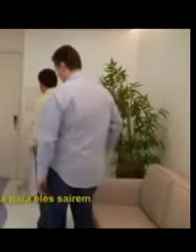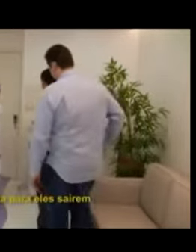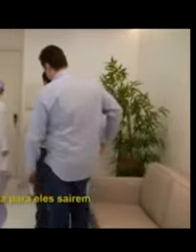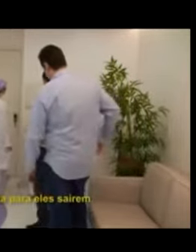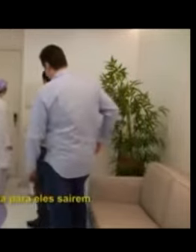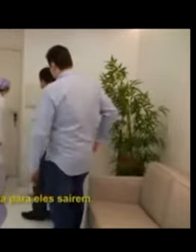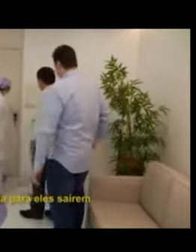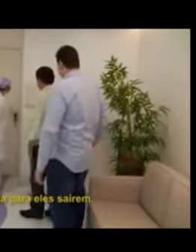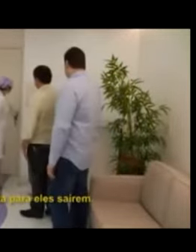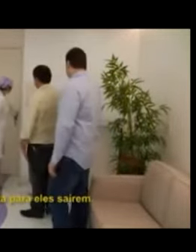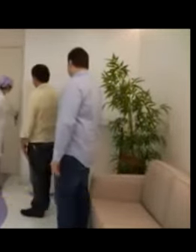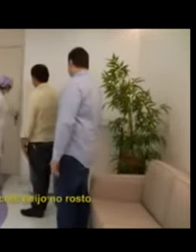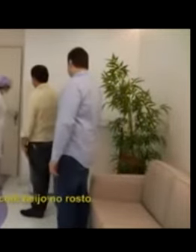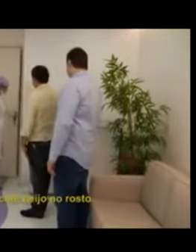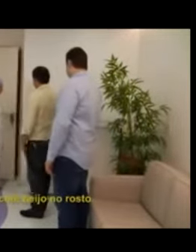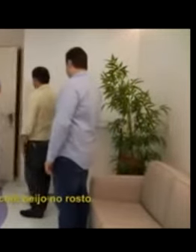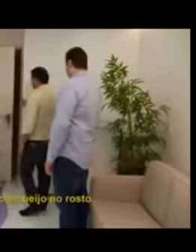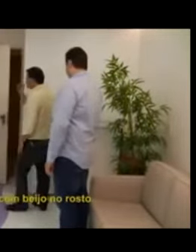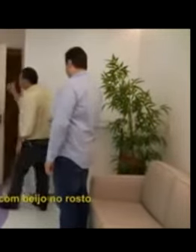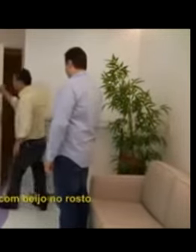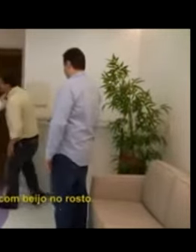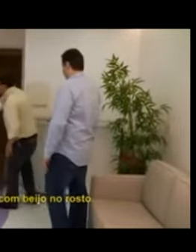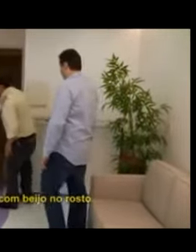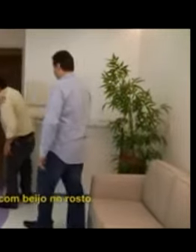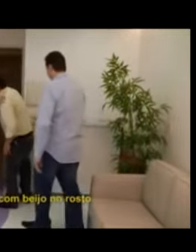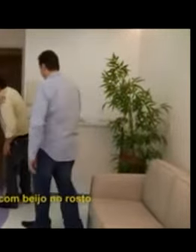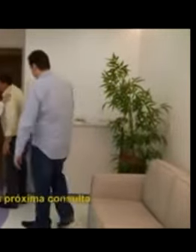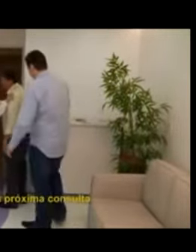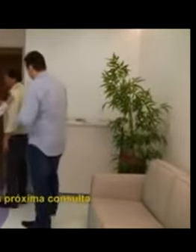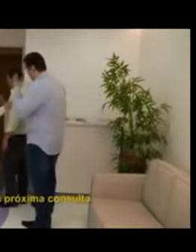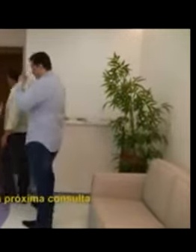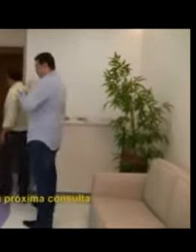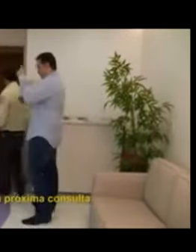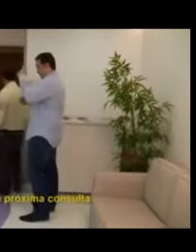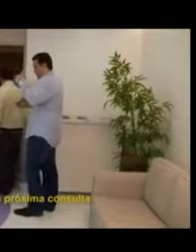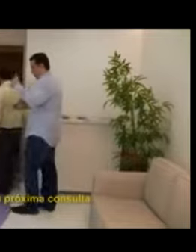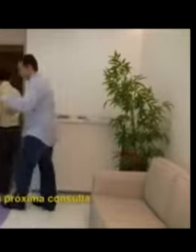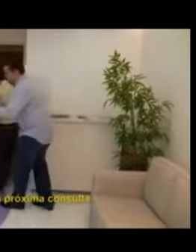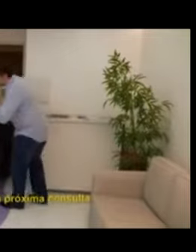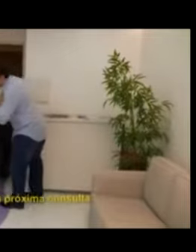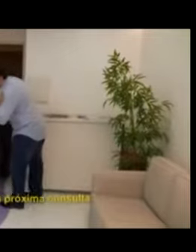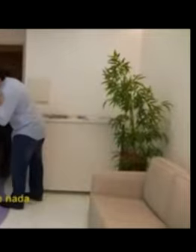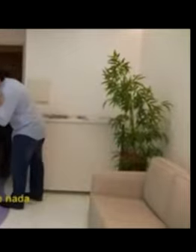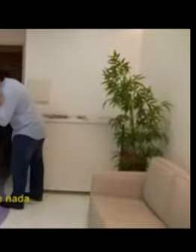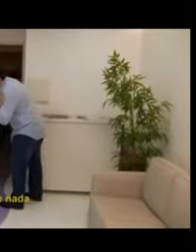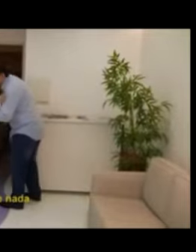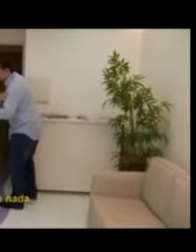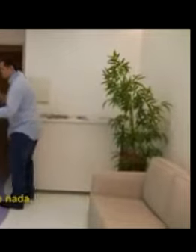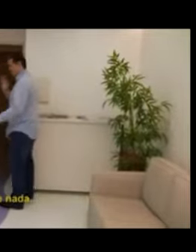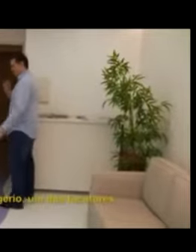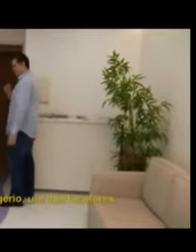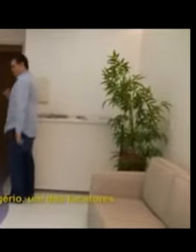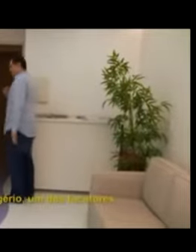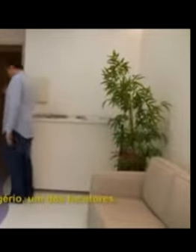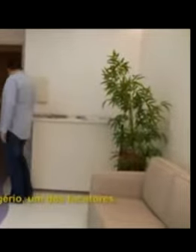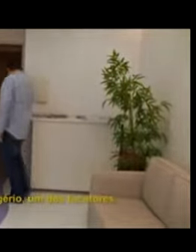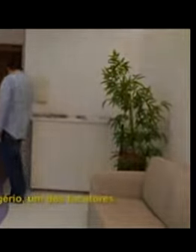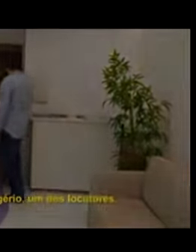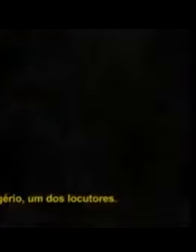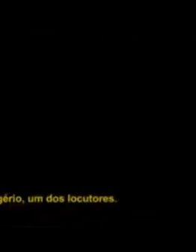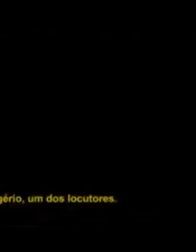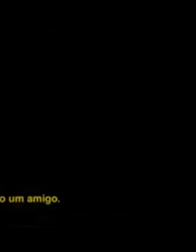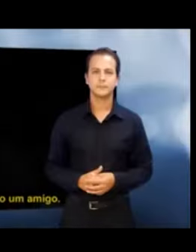Ela abre a porta para eles saírem. Despedem-se com um beijo no rosto. Obrigado, até a próxima consulta. De nada. Depoimento